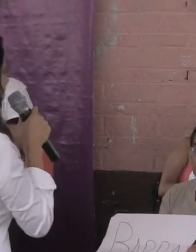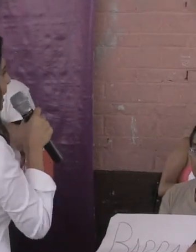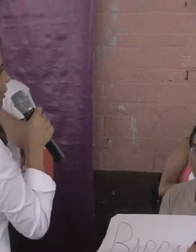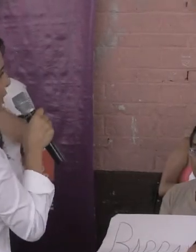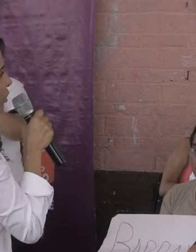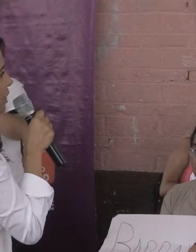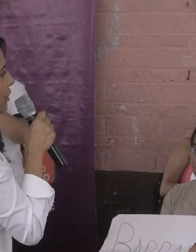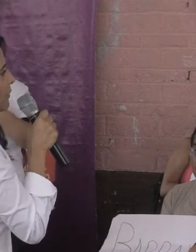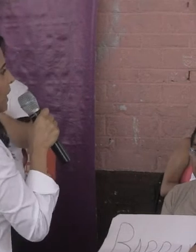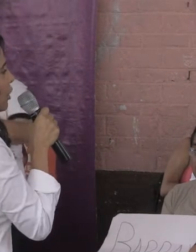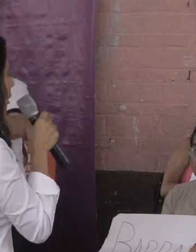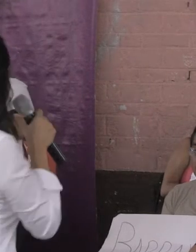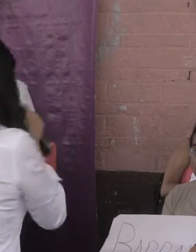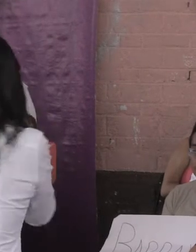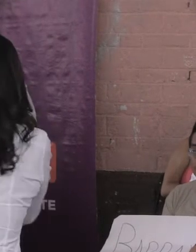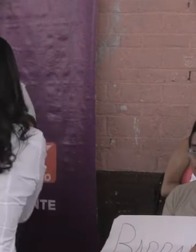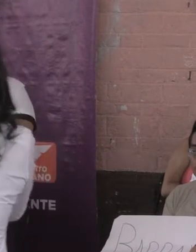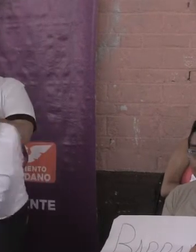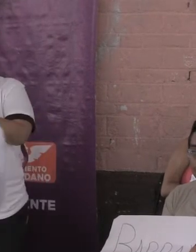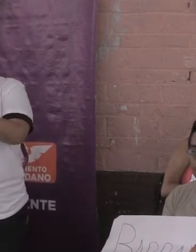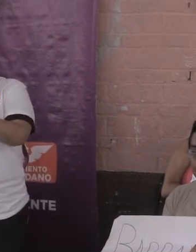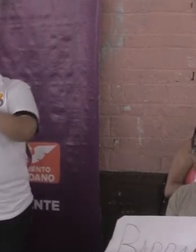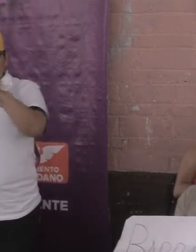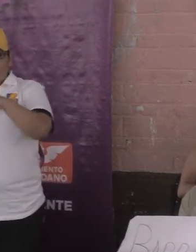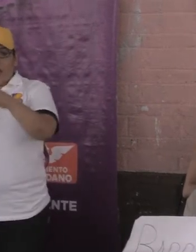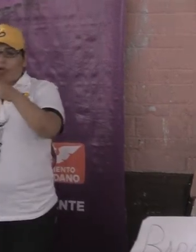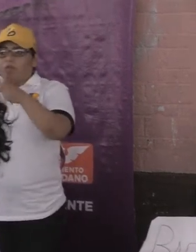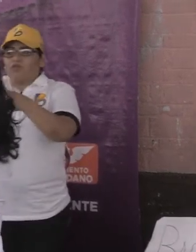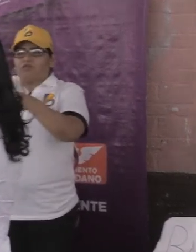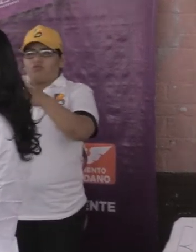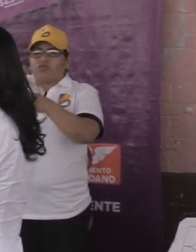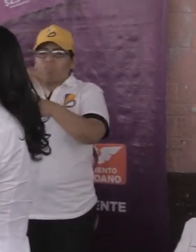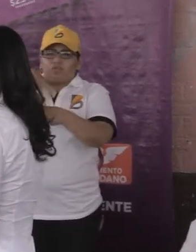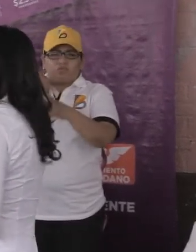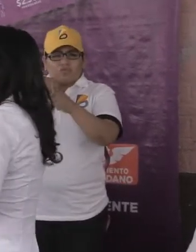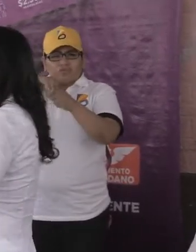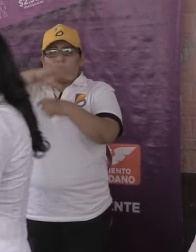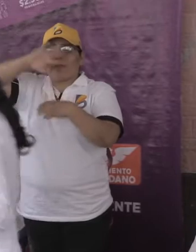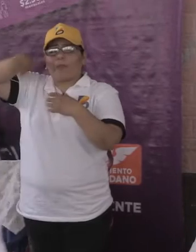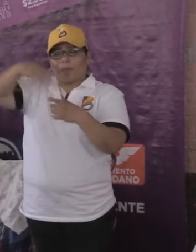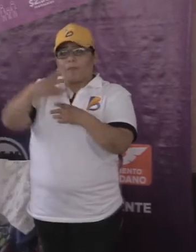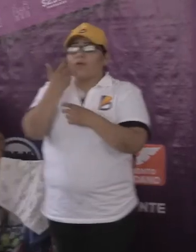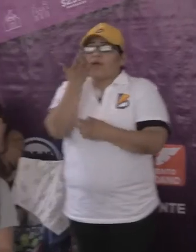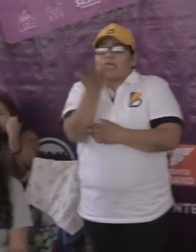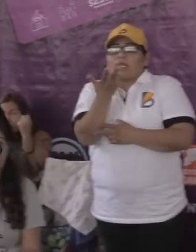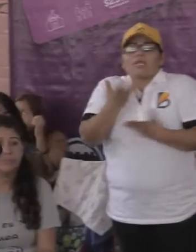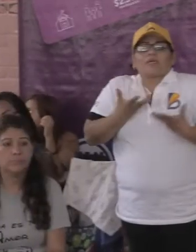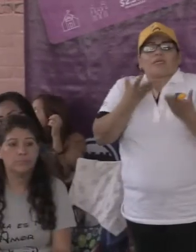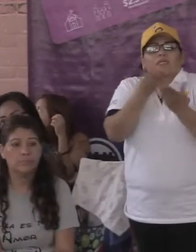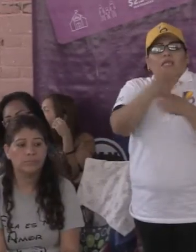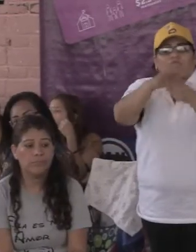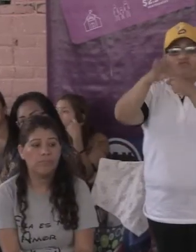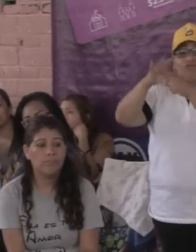al 1 de julio logremos tener la mayoría de votos. Yo sé que vamos a ganar, pero quiero ganar con